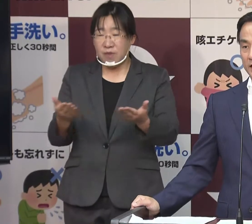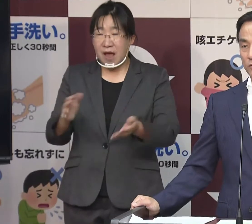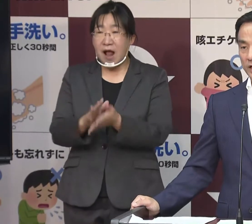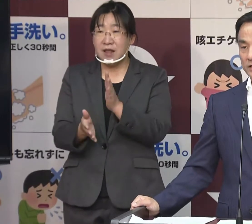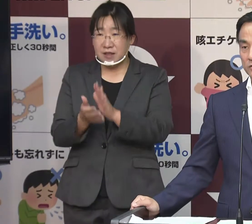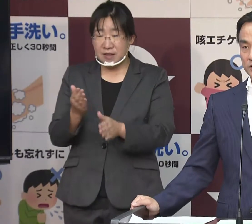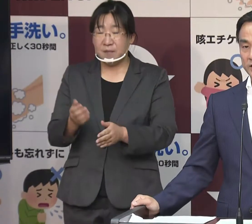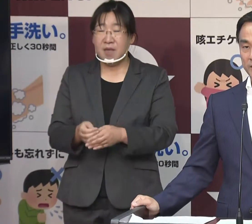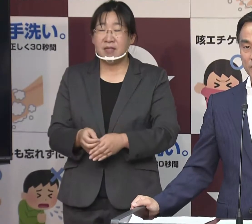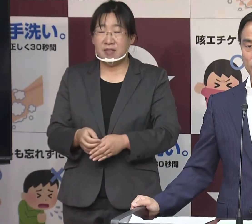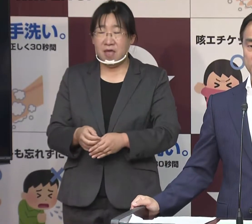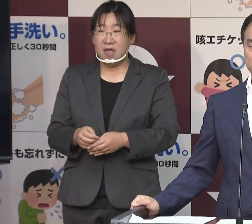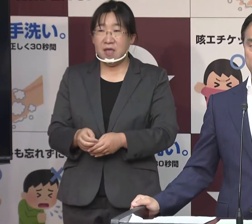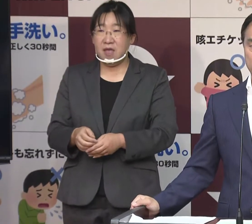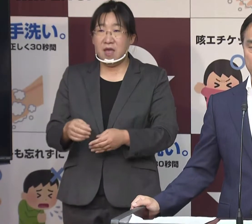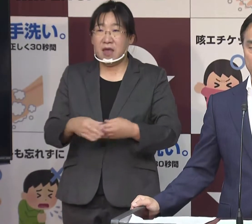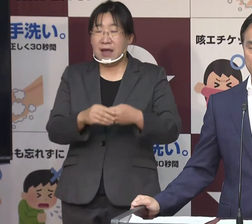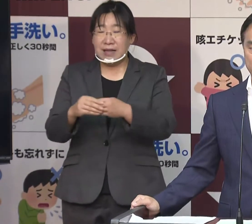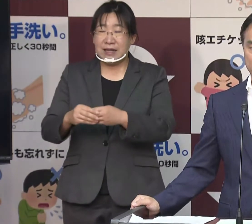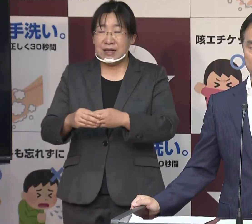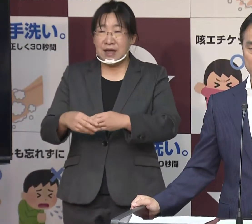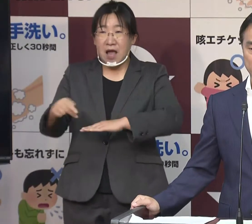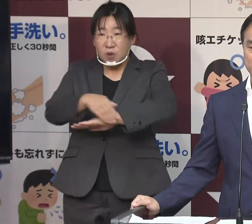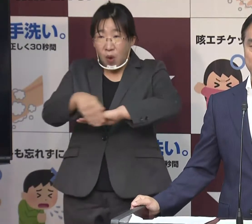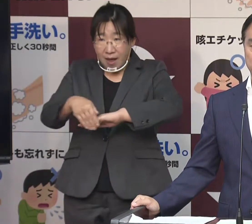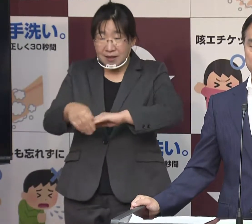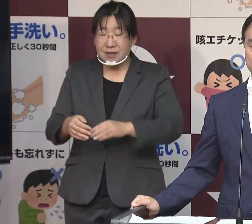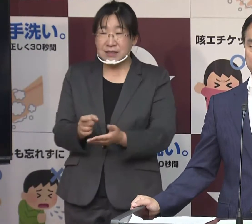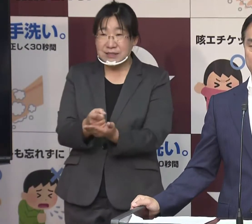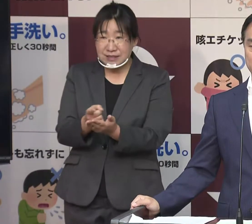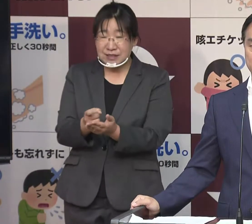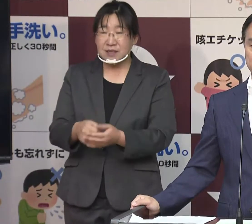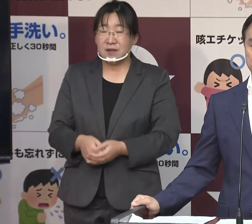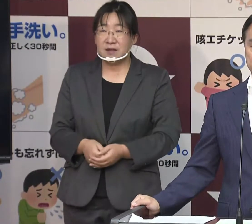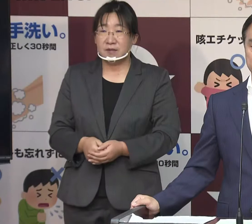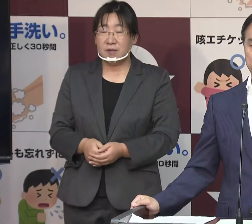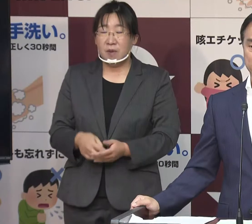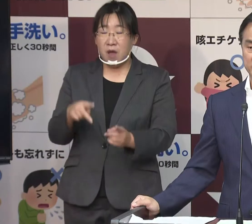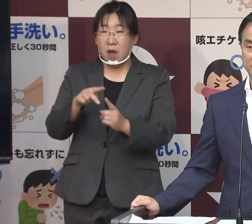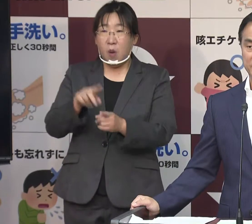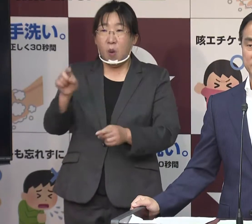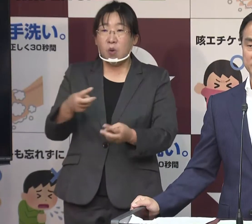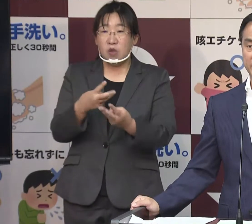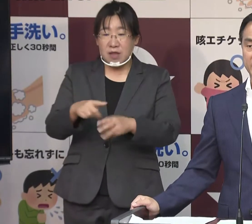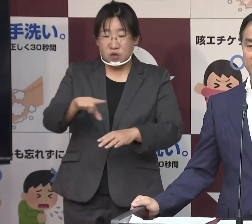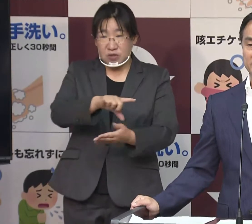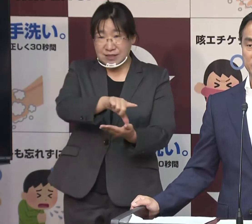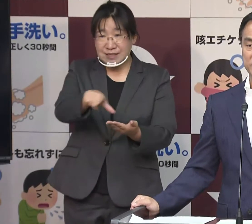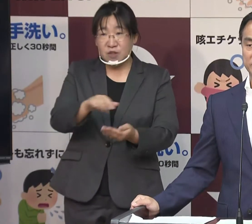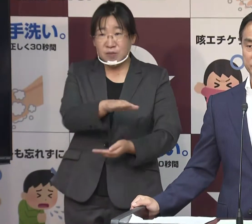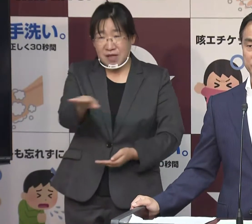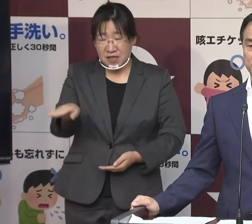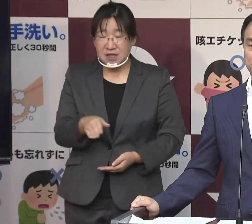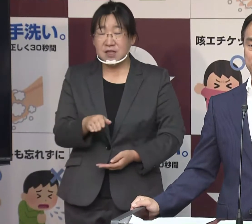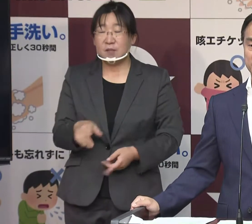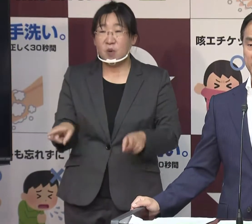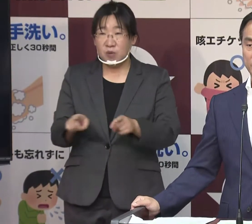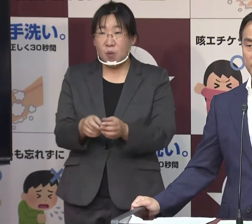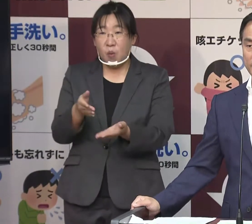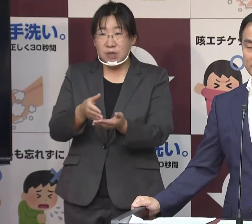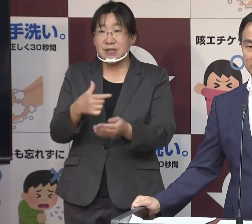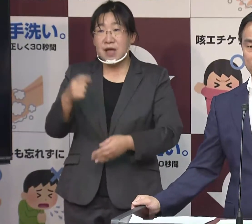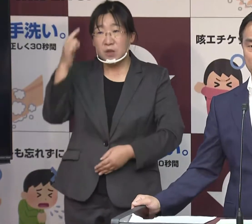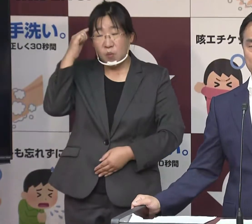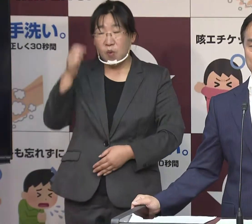てガイドラインの徹底、まあ、これはですね今回改めて小野田の地域の皆様、飲食店の皆様にもですね合わせてお知らせをしようと思っておりますけれ